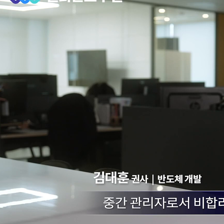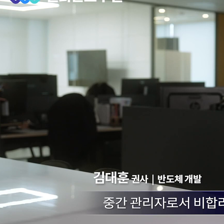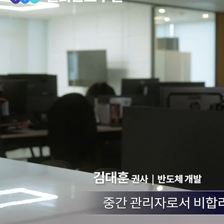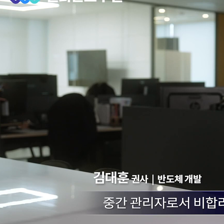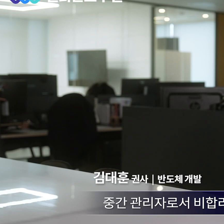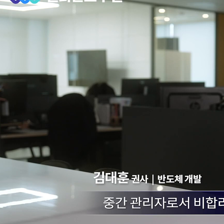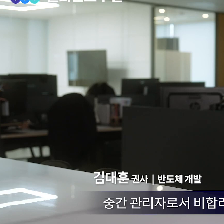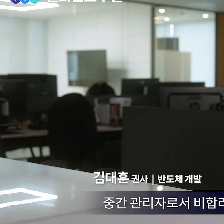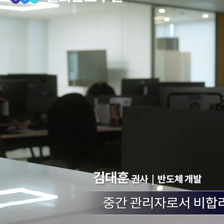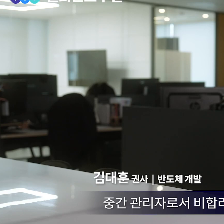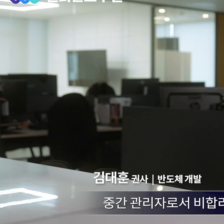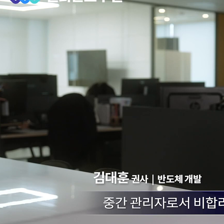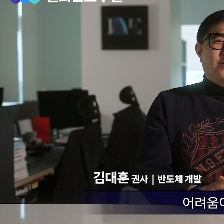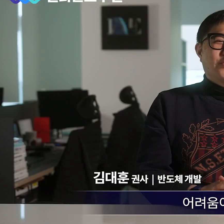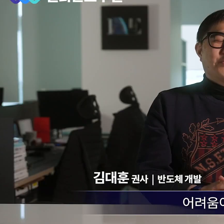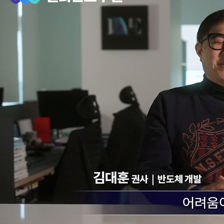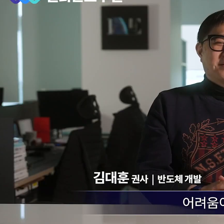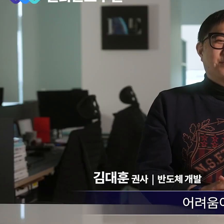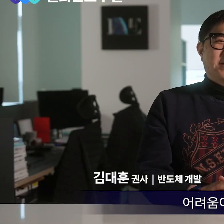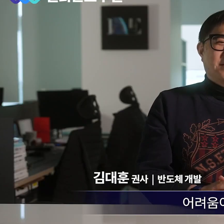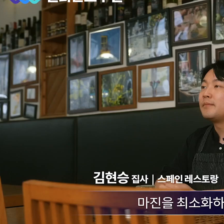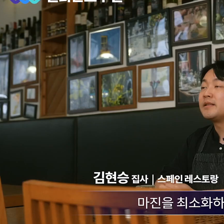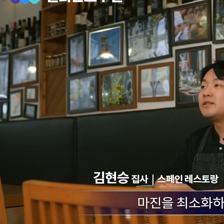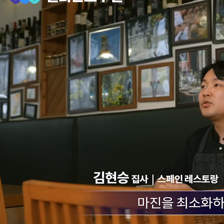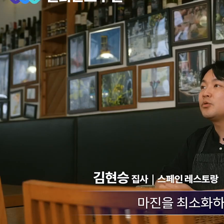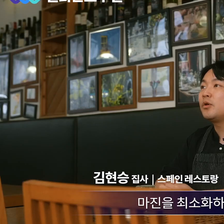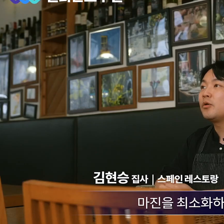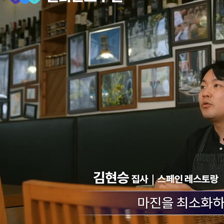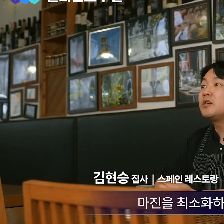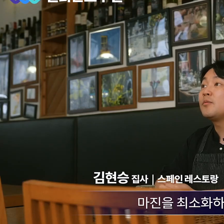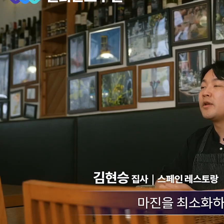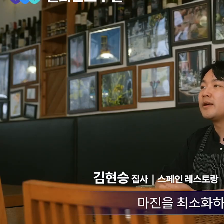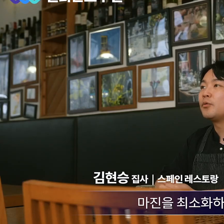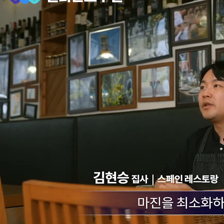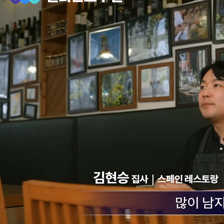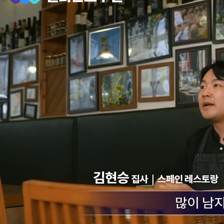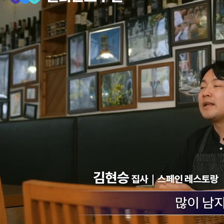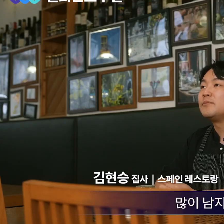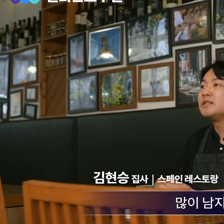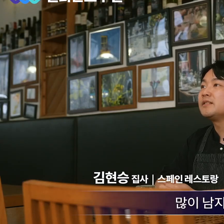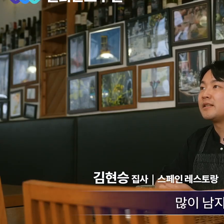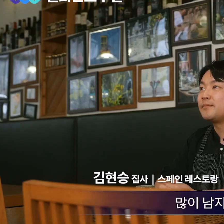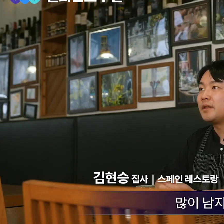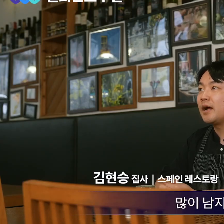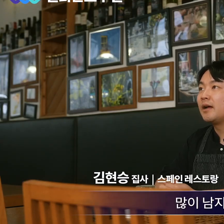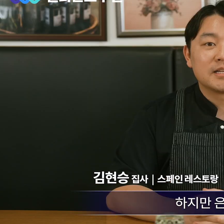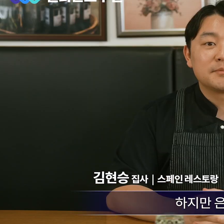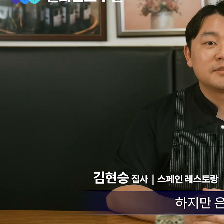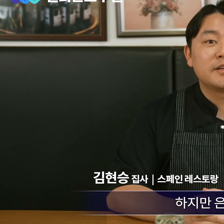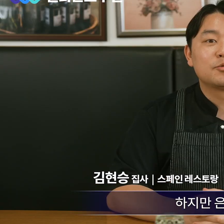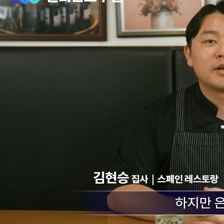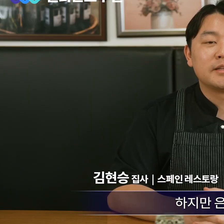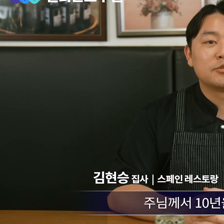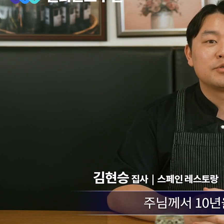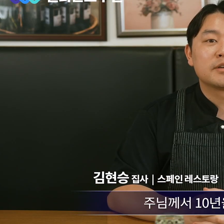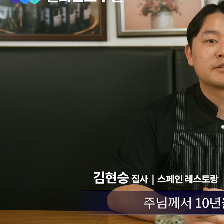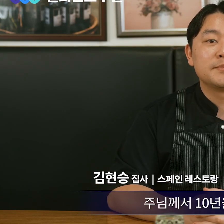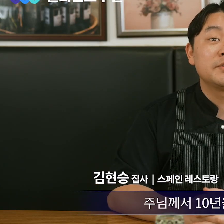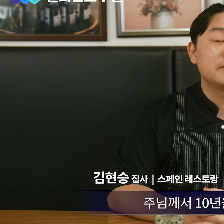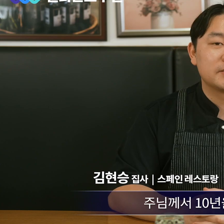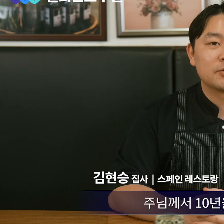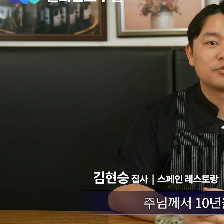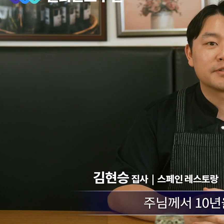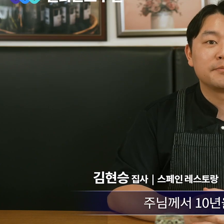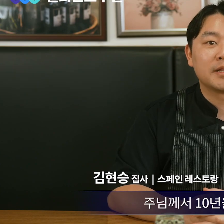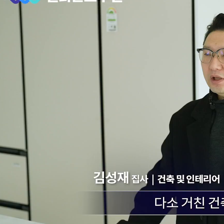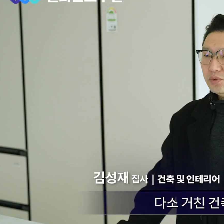관리자로서 비합리적인 업무 요청을 받을 때 어려움이 많습니다. 마진을 최소화하고 흘려보내다 보니 많이 남지는 않습니다. 하지만 은혜를 구하니 주님께서